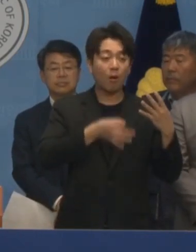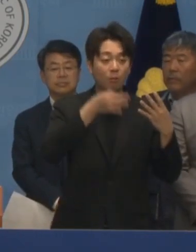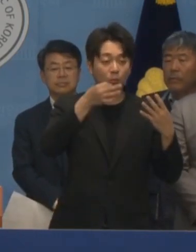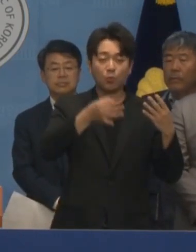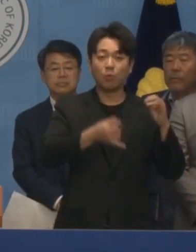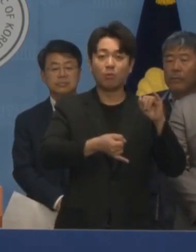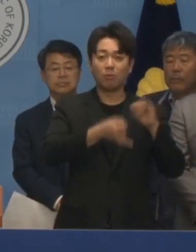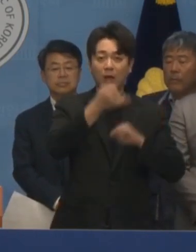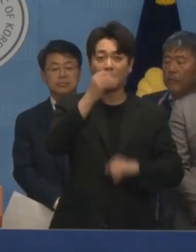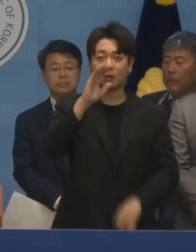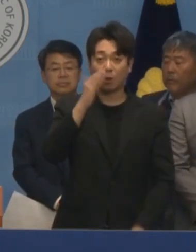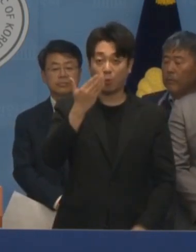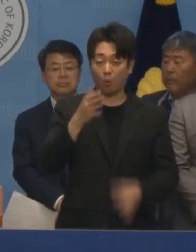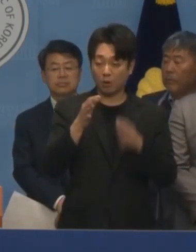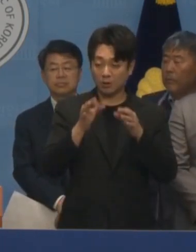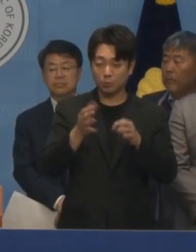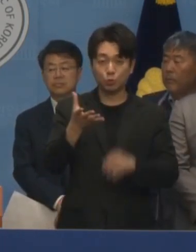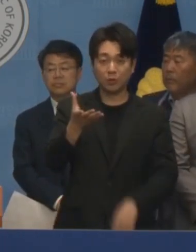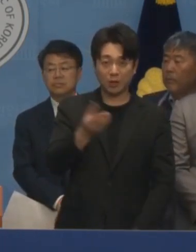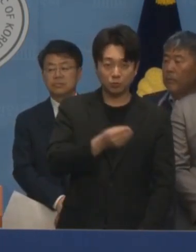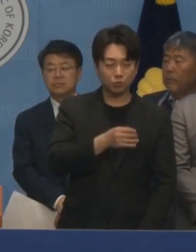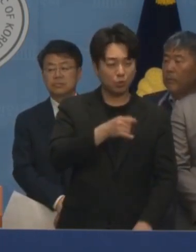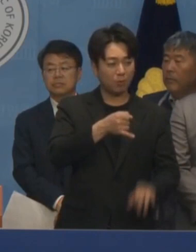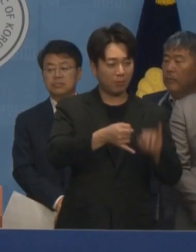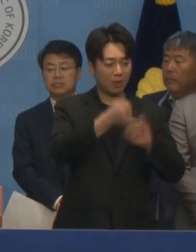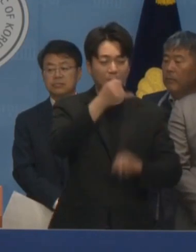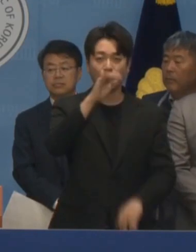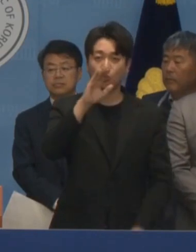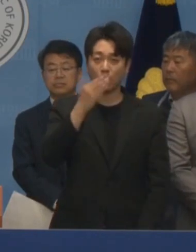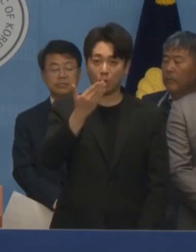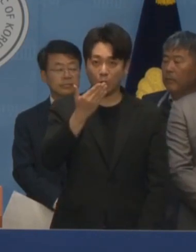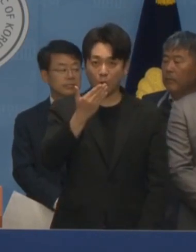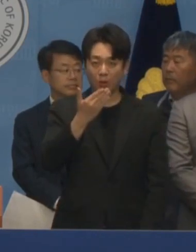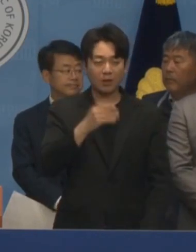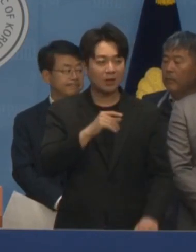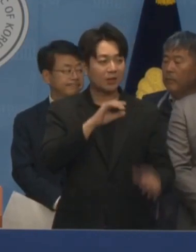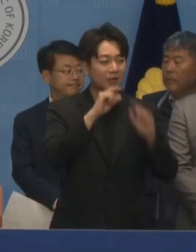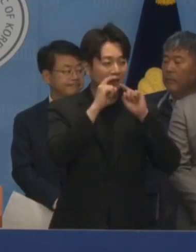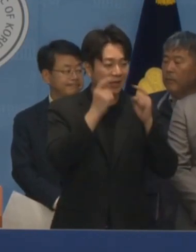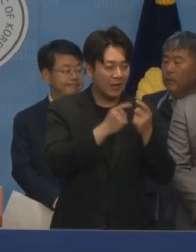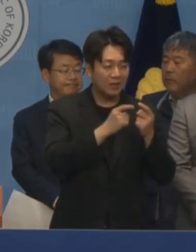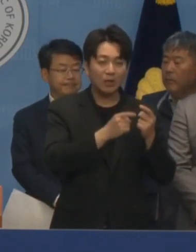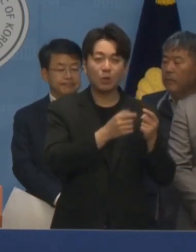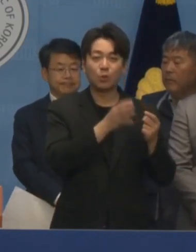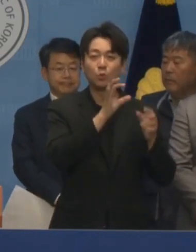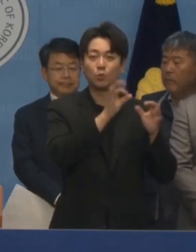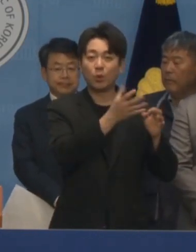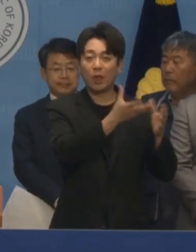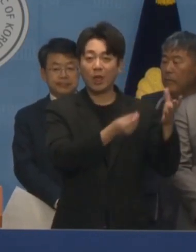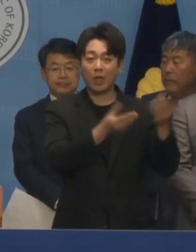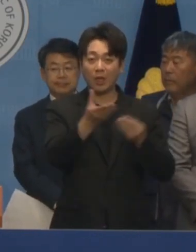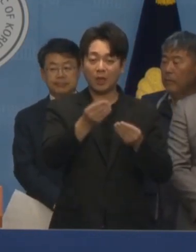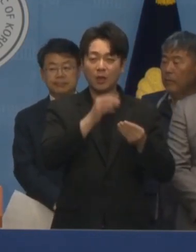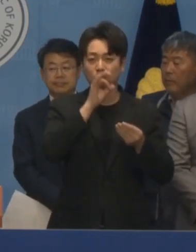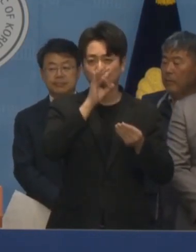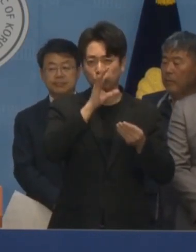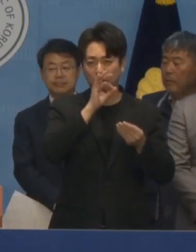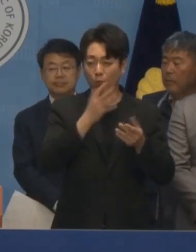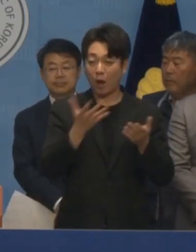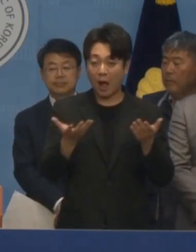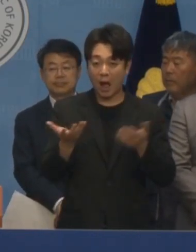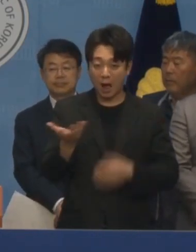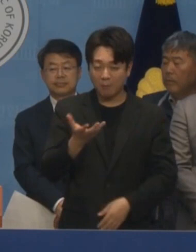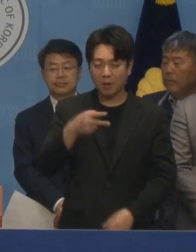금융권 대출도 어려워지고 여기저기 돈을 빌려 갚을 수도 없고 아파도 병원에도 갈 수